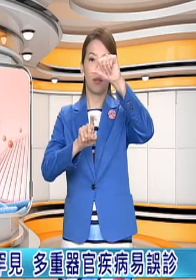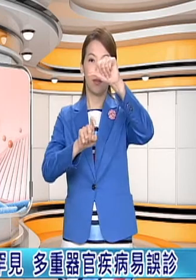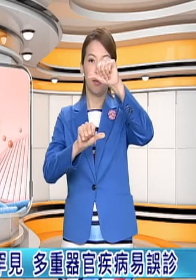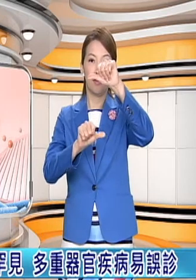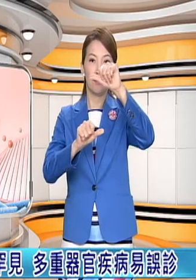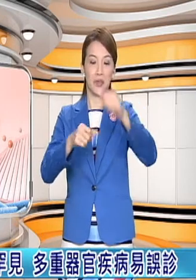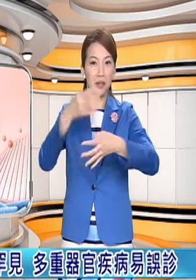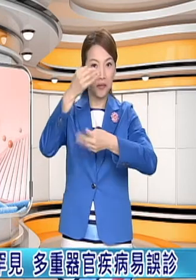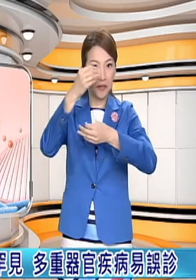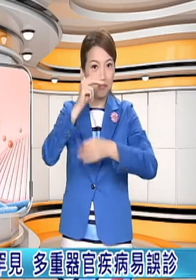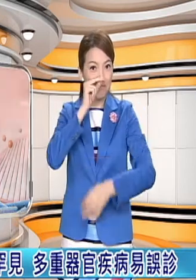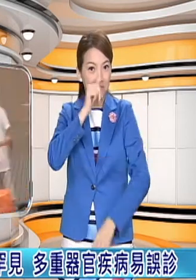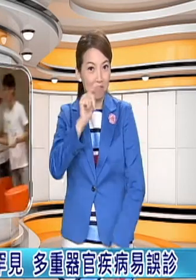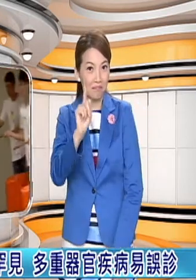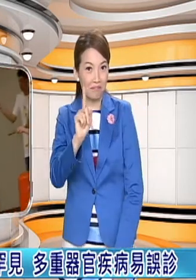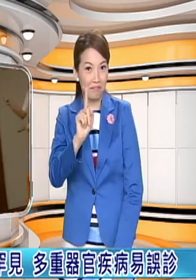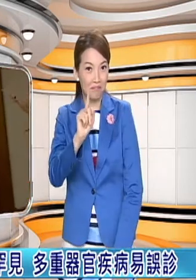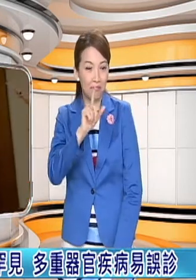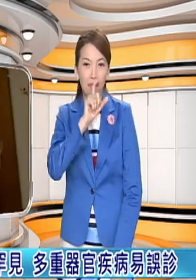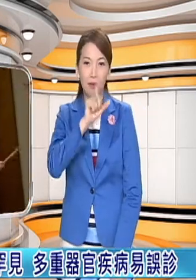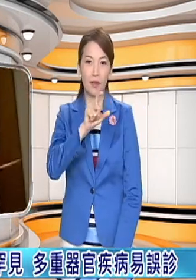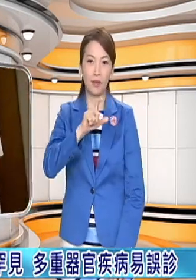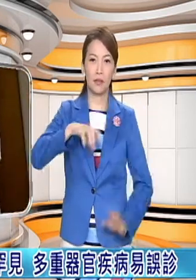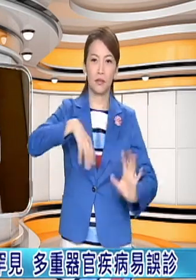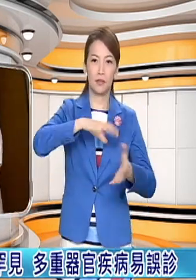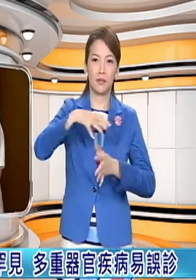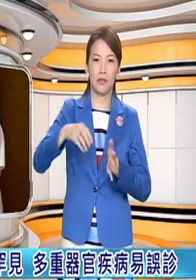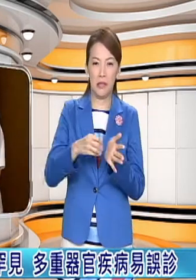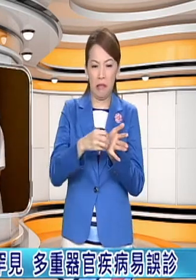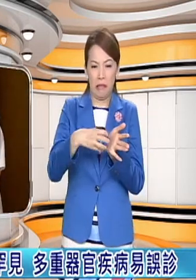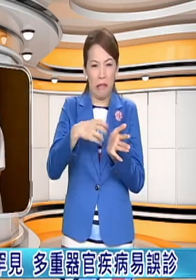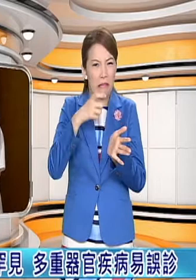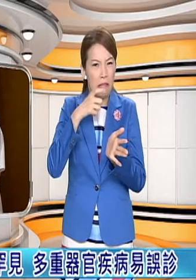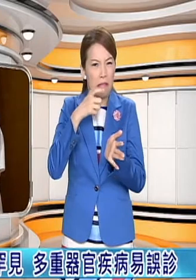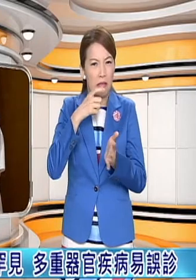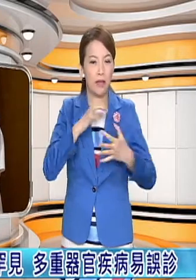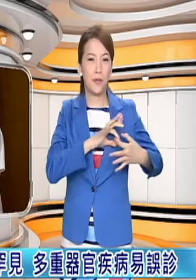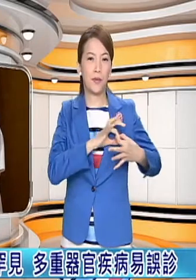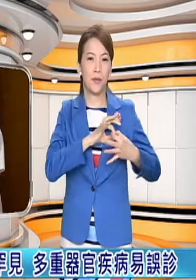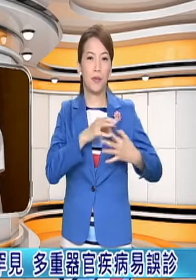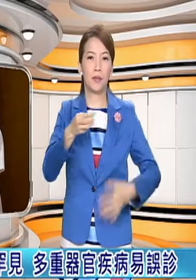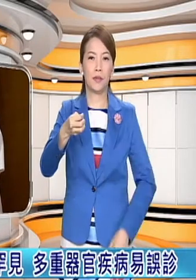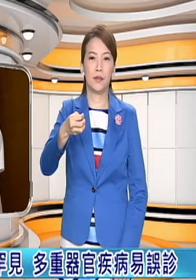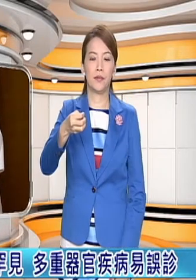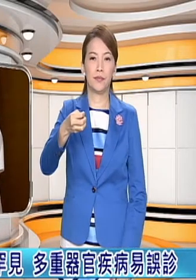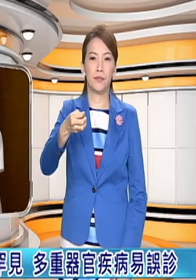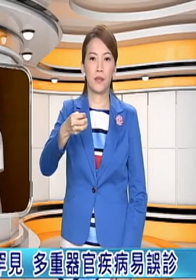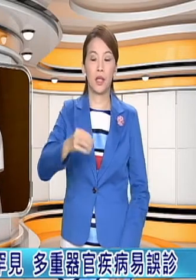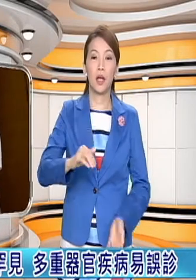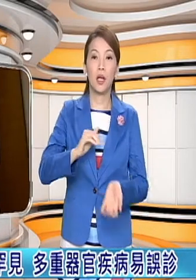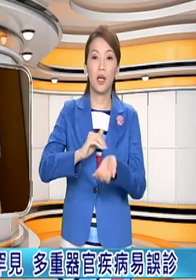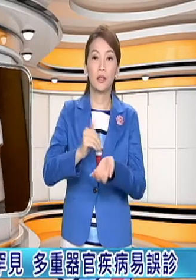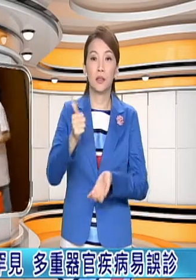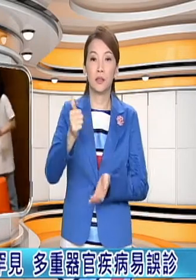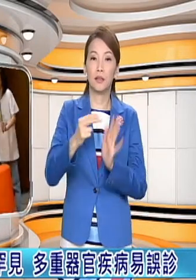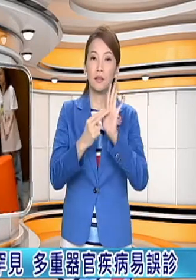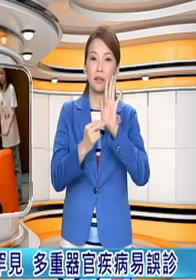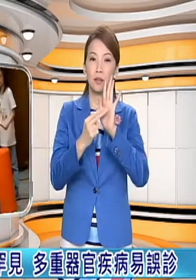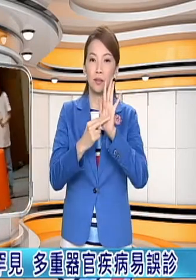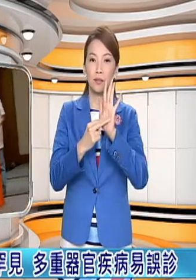五月十五号也是世界结节关怀日。医师表示，结节硬化症是一种罕见的